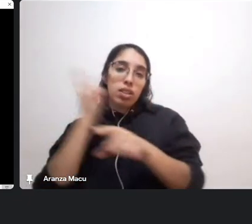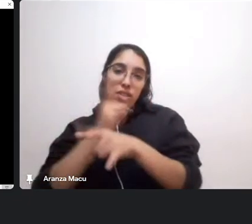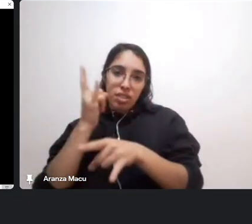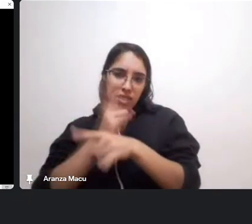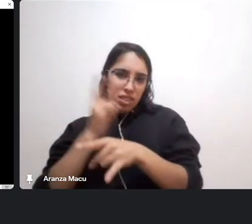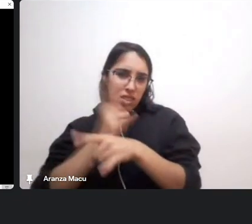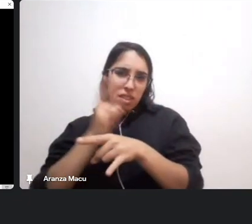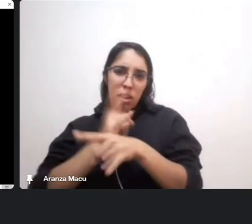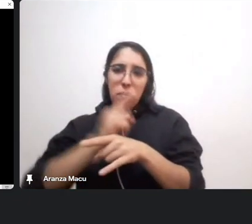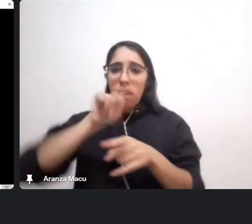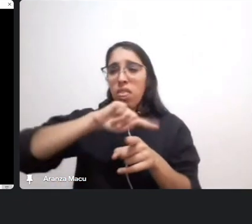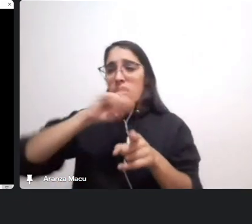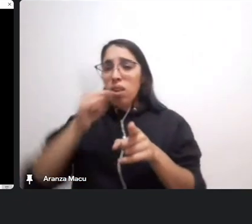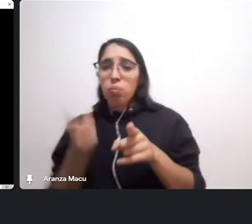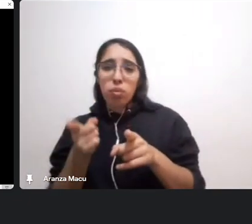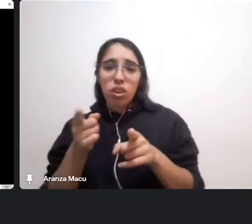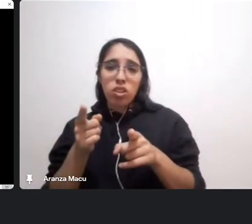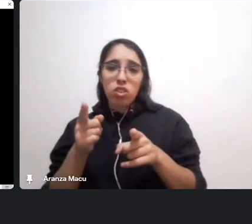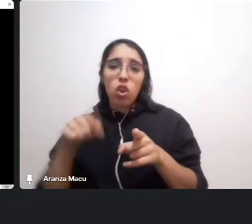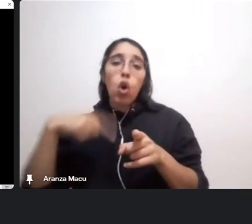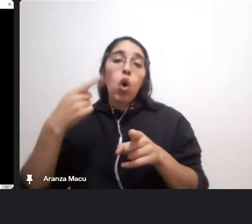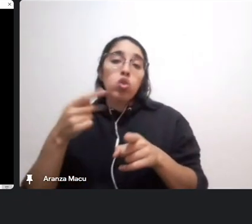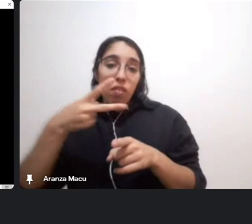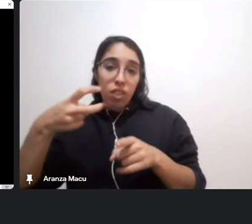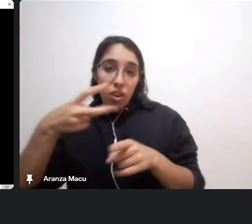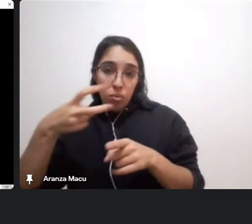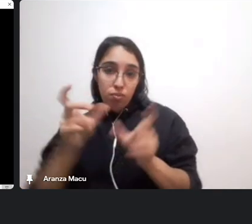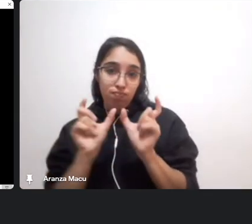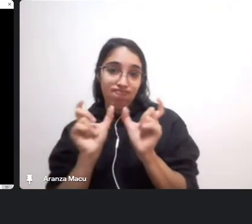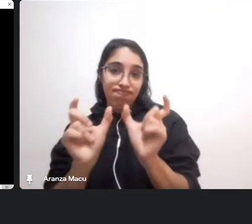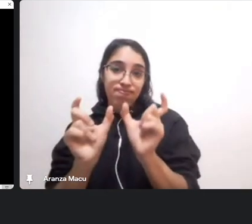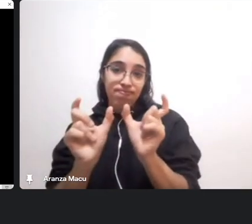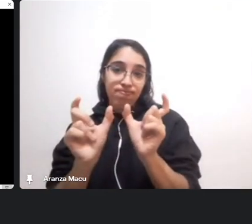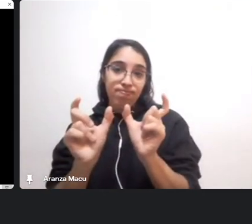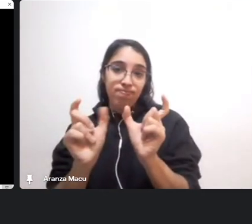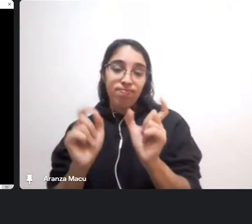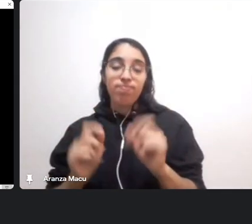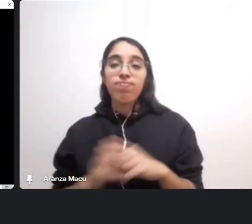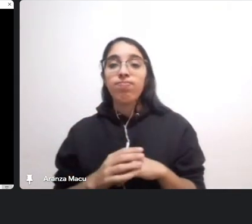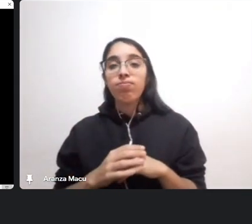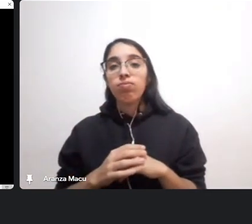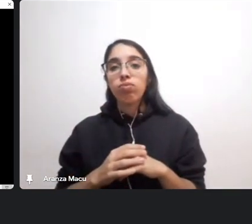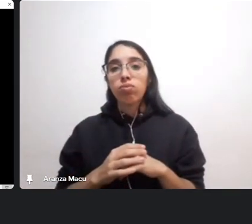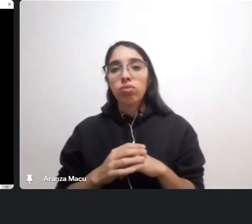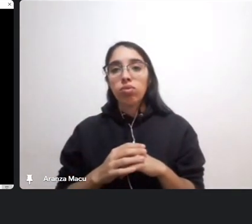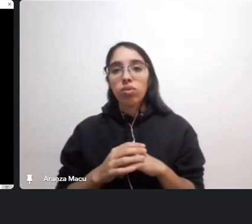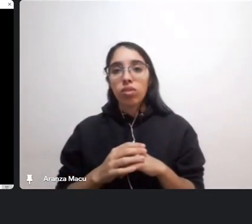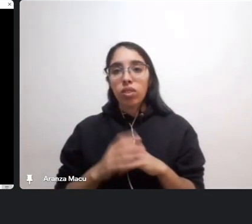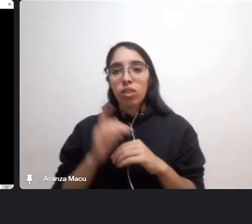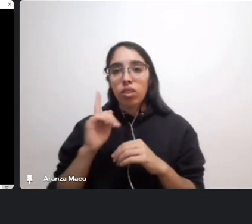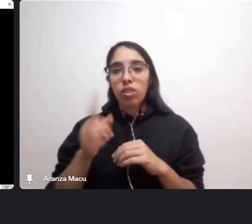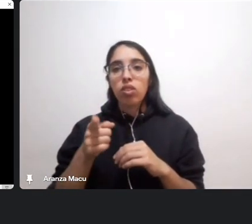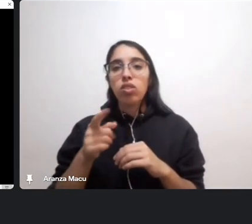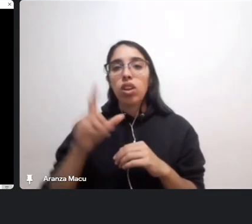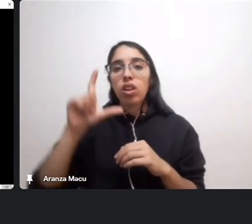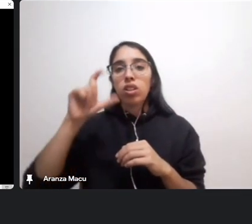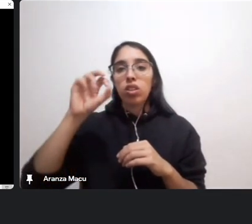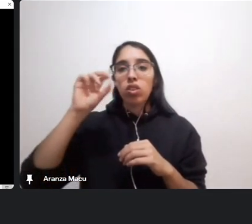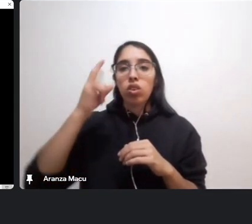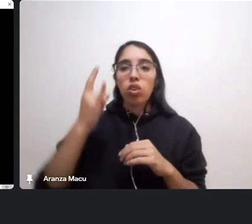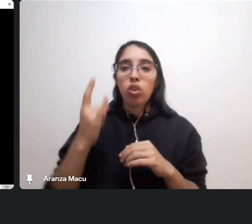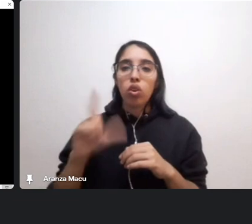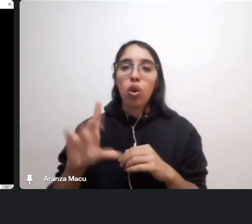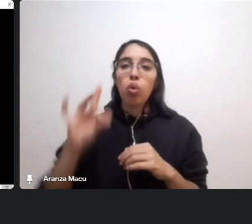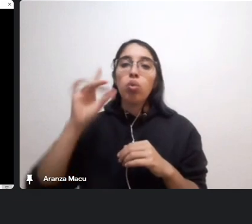principal. ¿Sí? Bien, entonces, could y might, si es condicional, ¿sí? Si